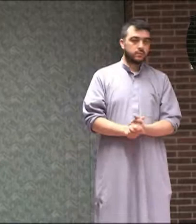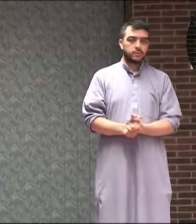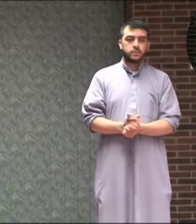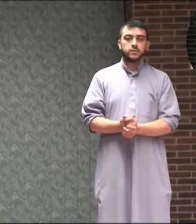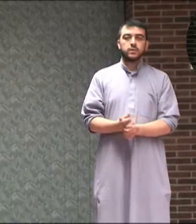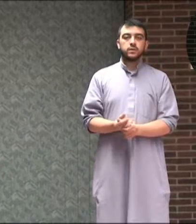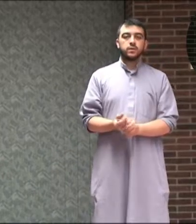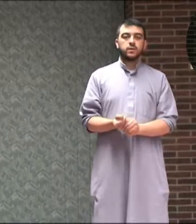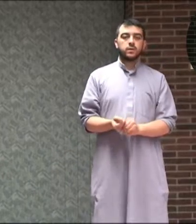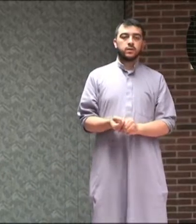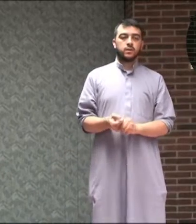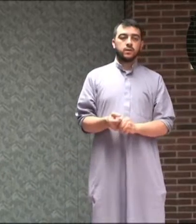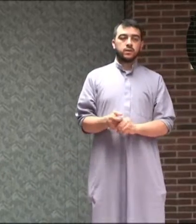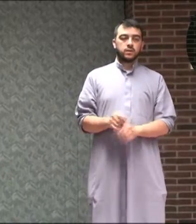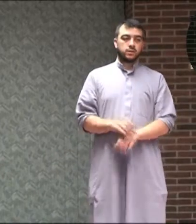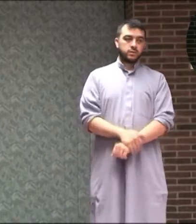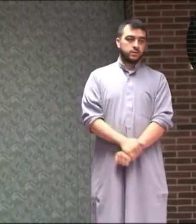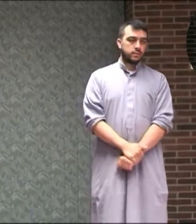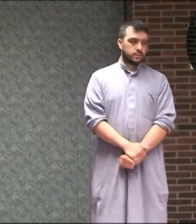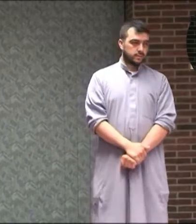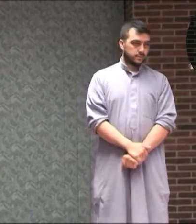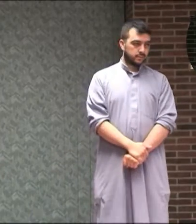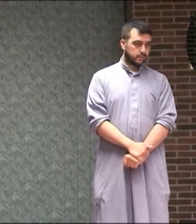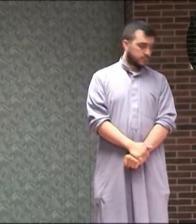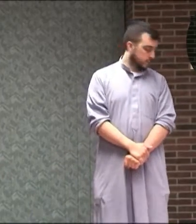et améliorer les choses à l'avenir.